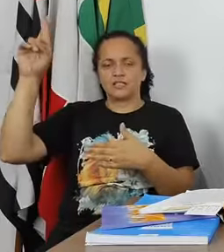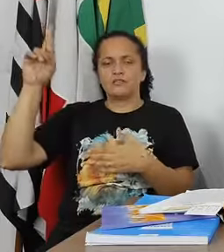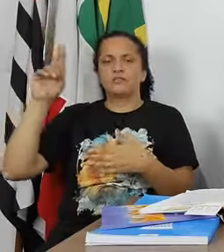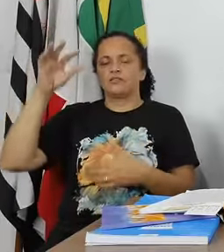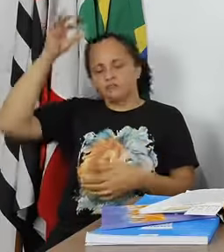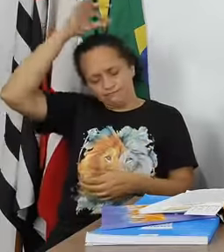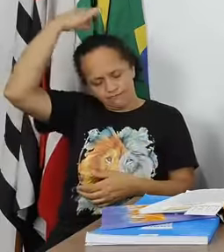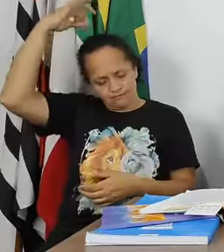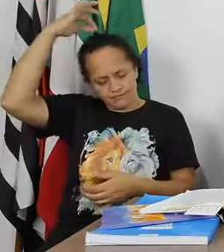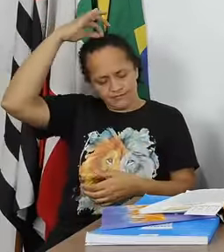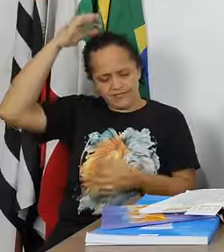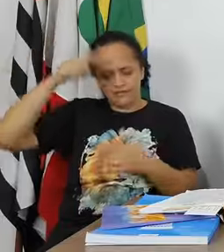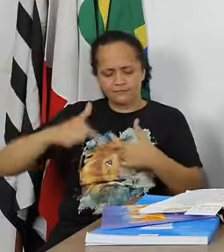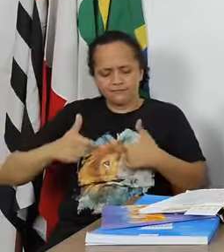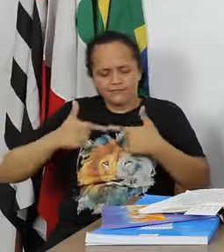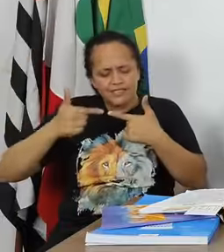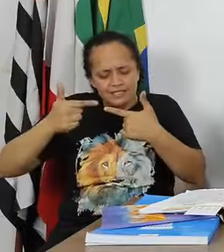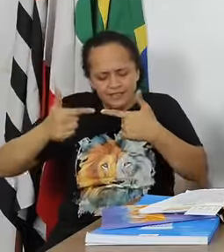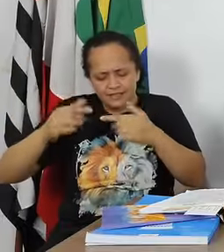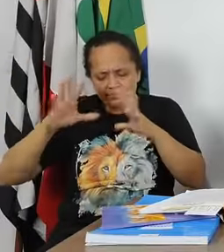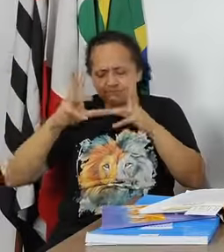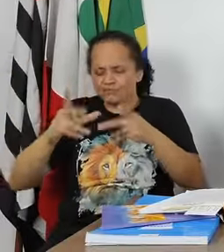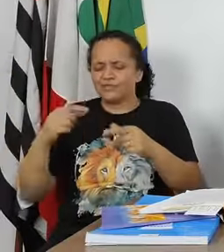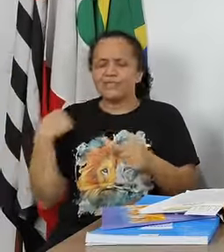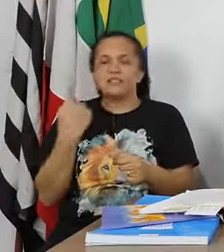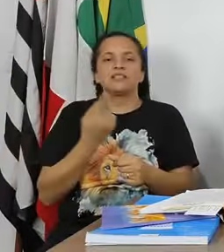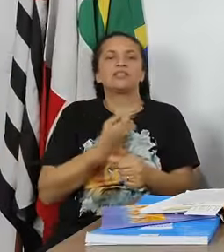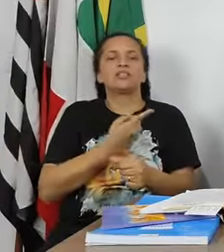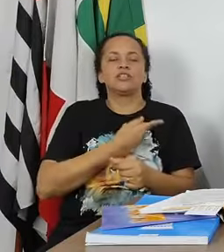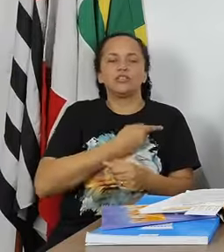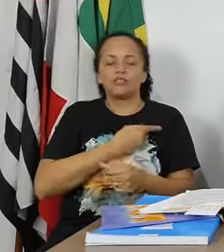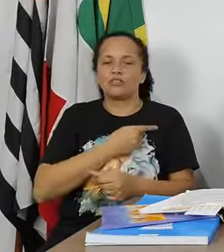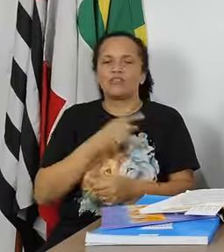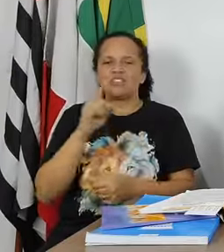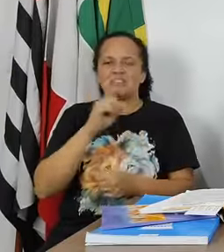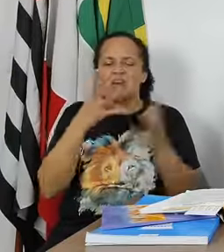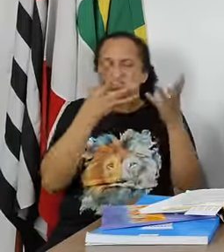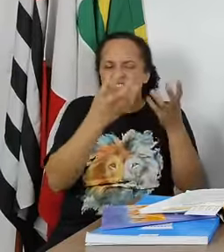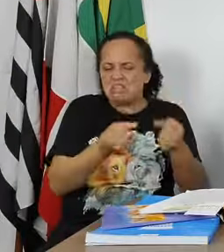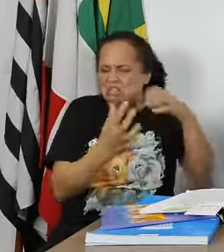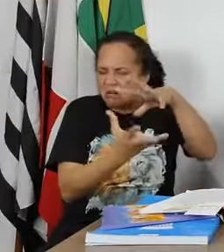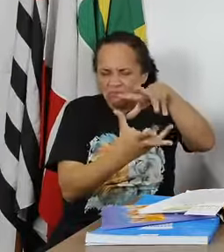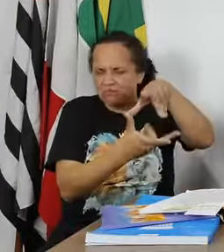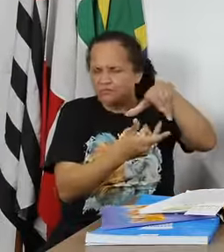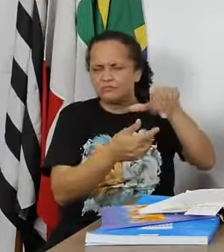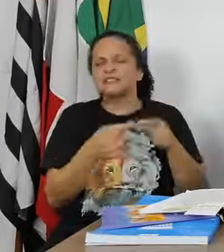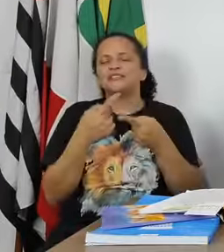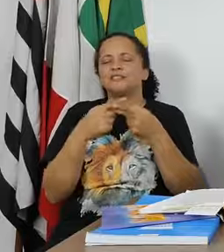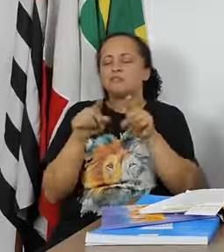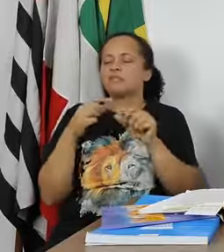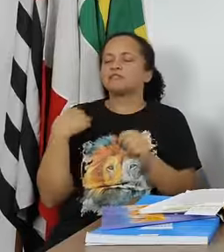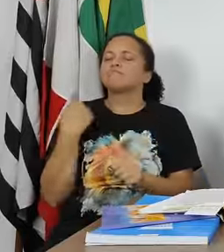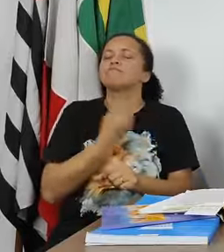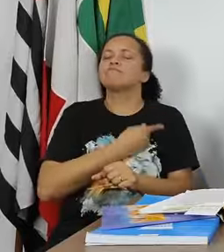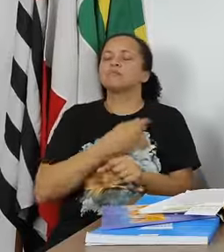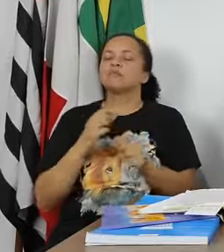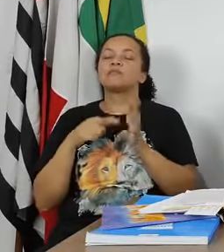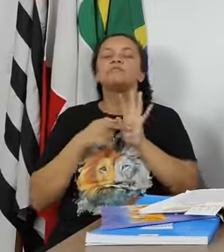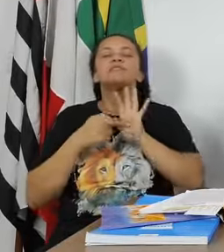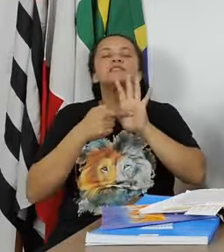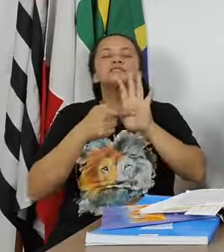esses momentos, a que nós não sejamos influenciados, não nos conformamos com esse mundo, Senhor, mas nos posicionamos na